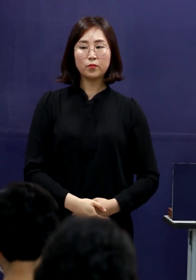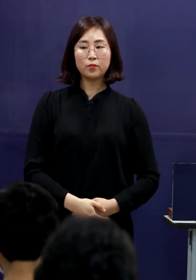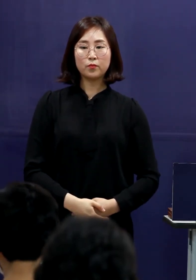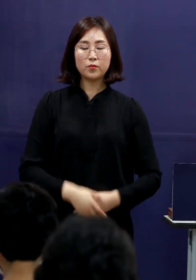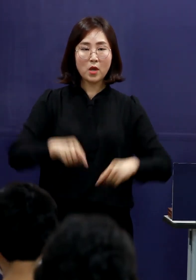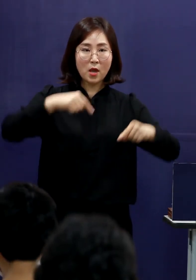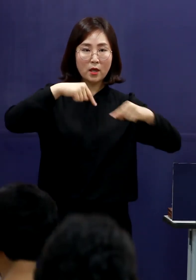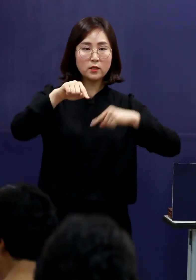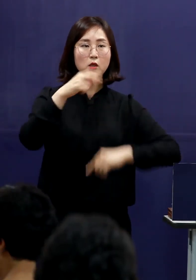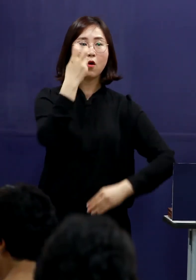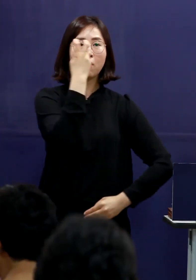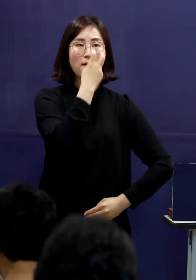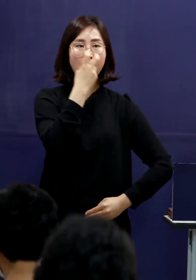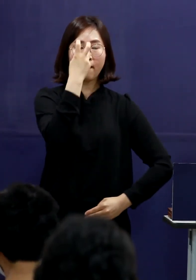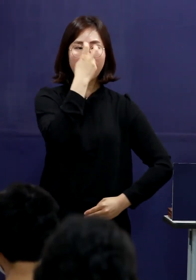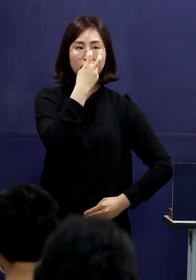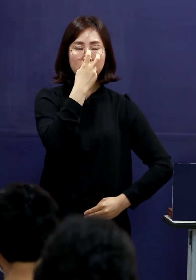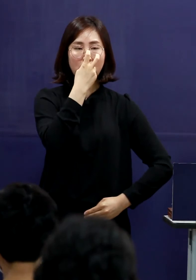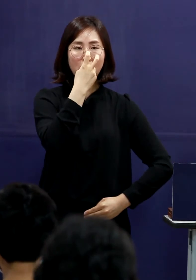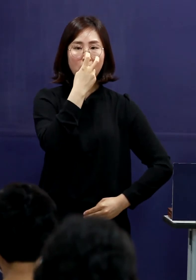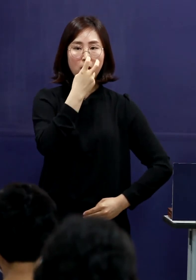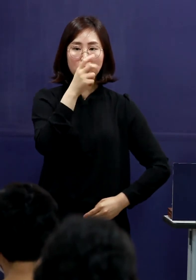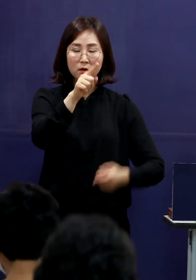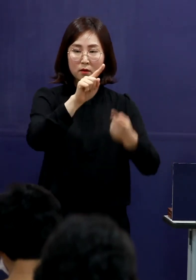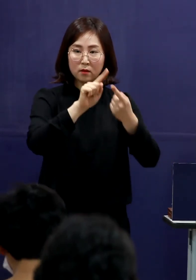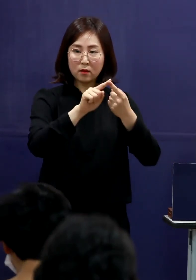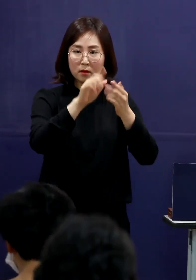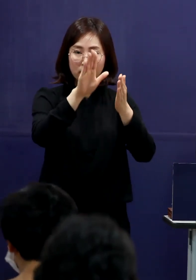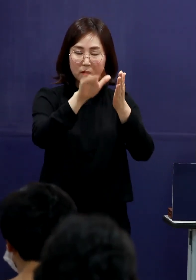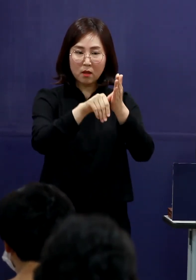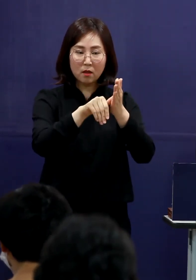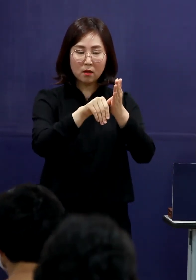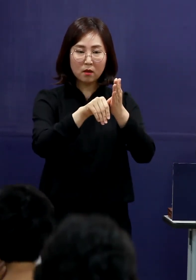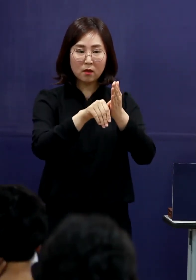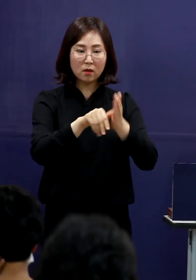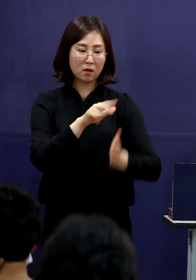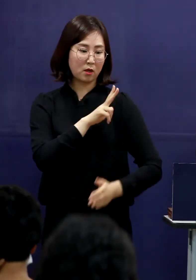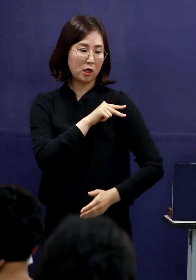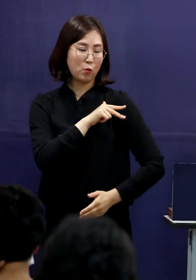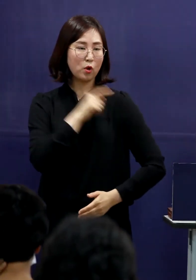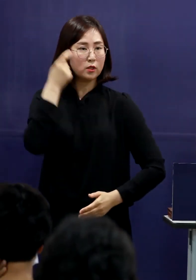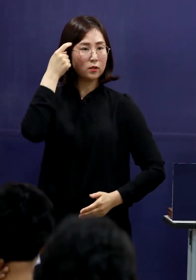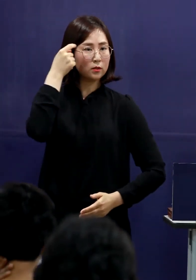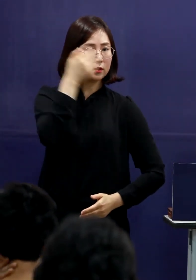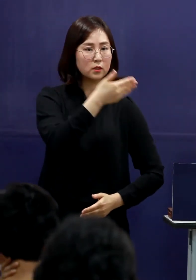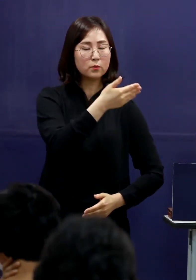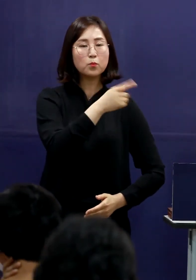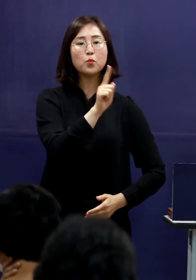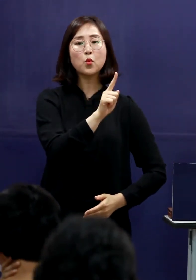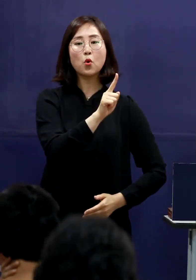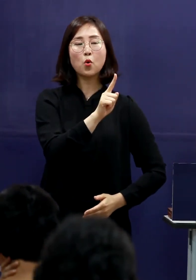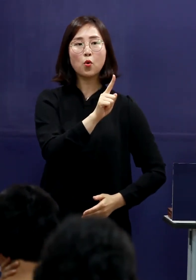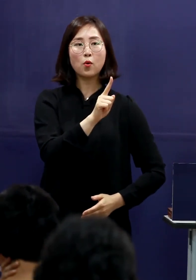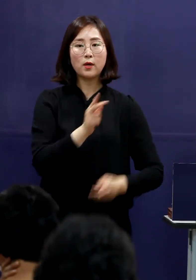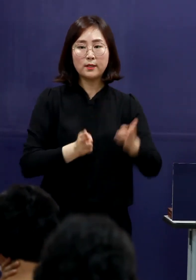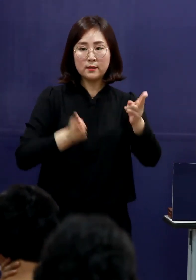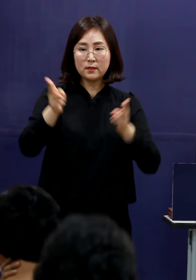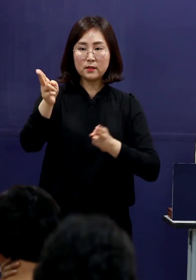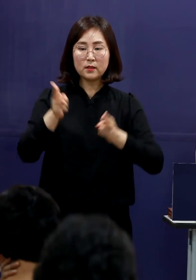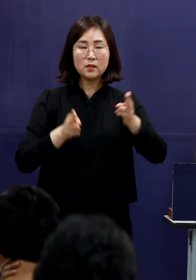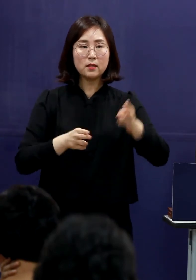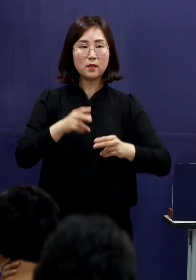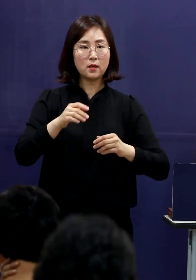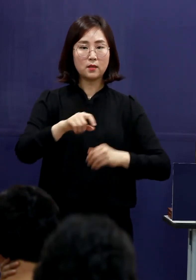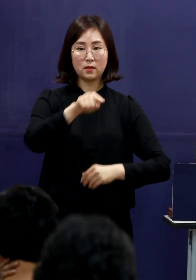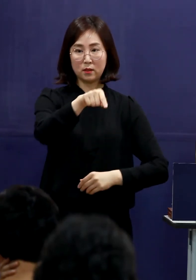과정에서 모 의원으로부터 스케이트장 관련해서 한번 지적받은 일이 있었을 겁니다. 그 부분을